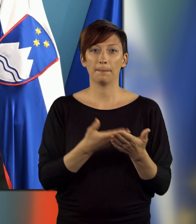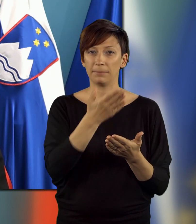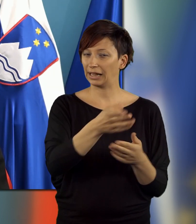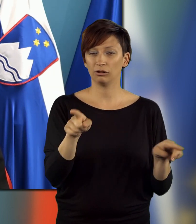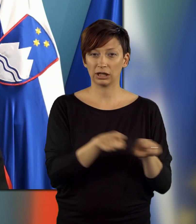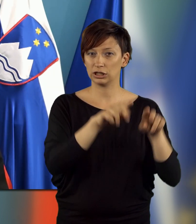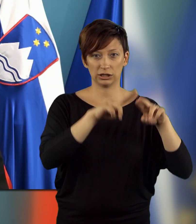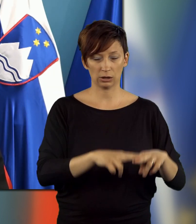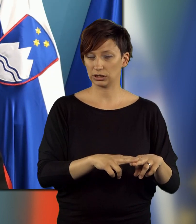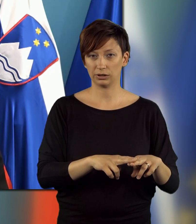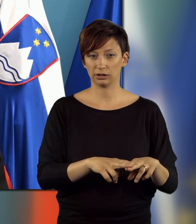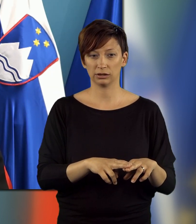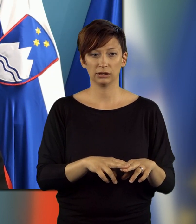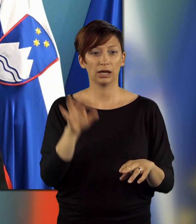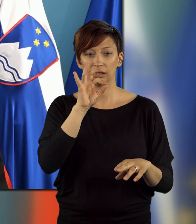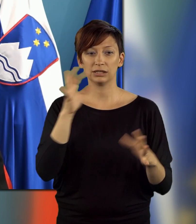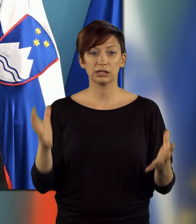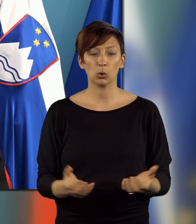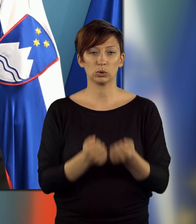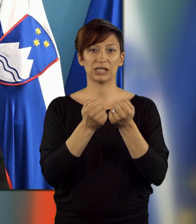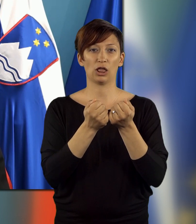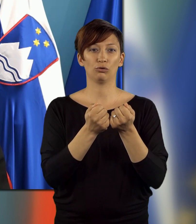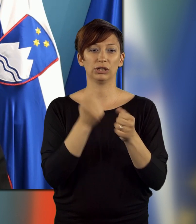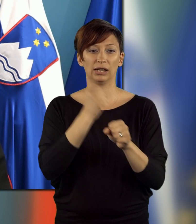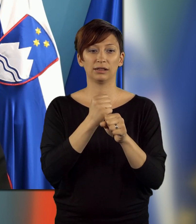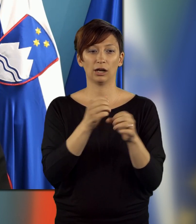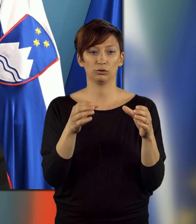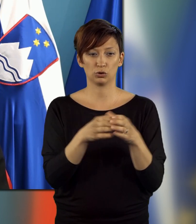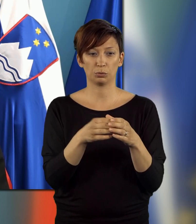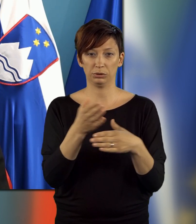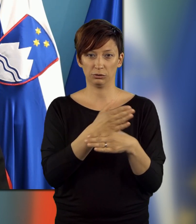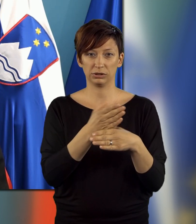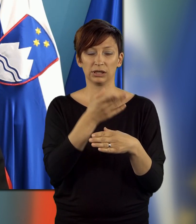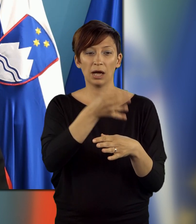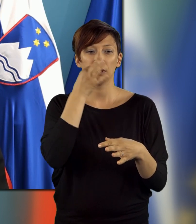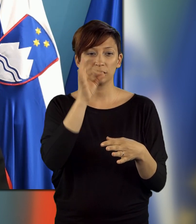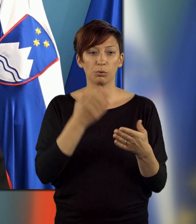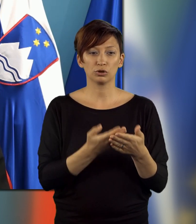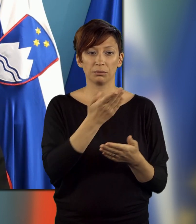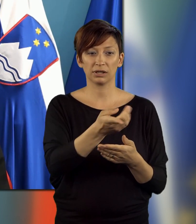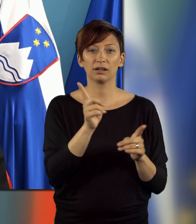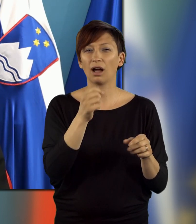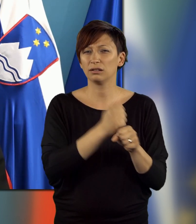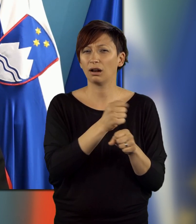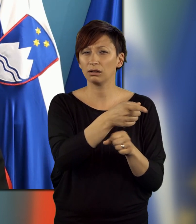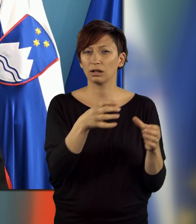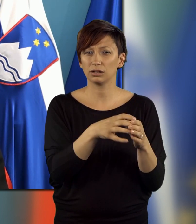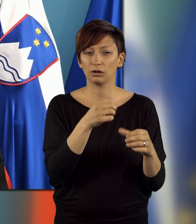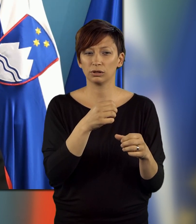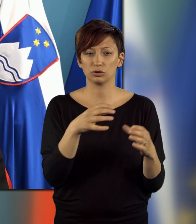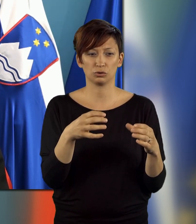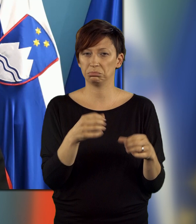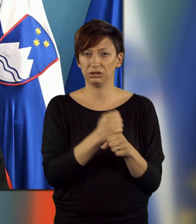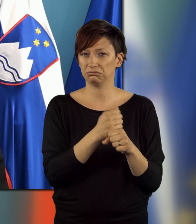Ne, ostaja enak, takšen kot je bil. Ste ustanovili delovno skupino, ki naj bi izboljšala predlog, ali je ta delovna skupina postregla s